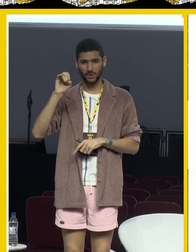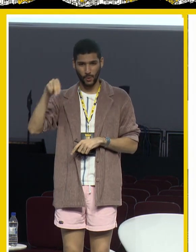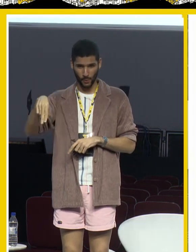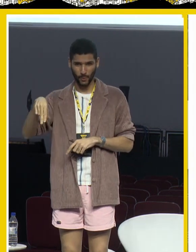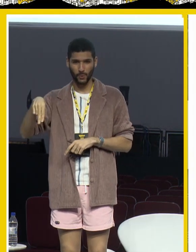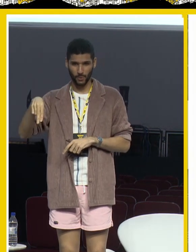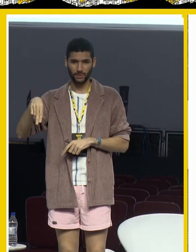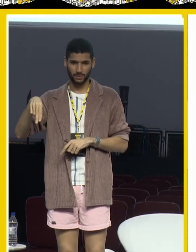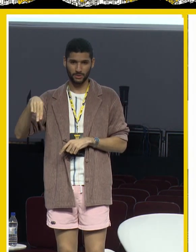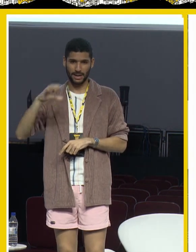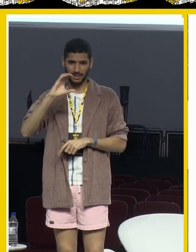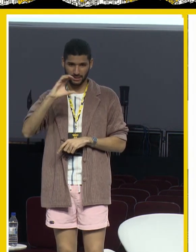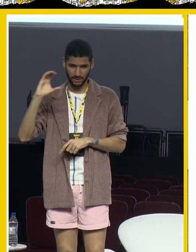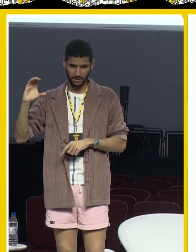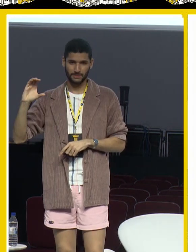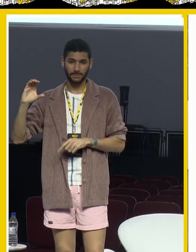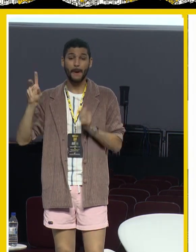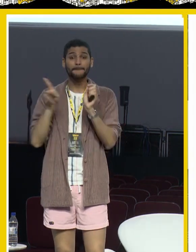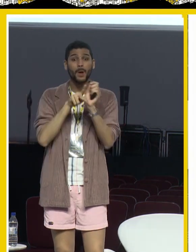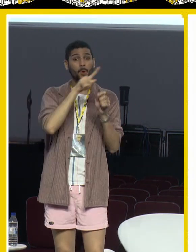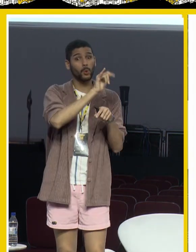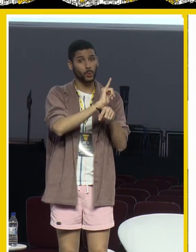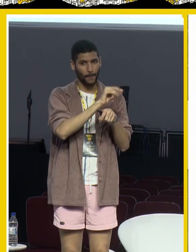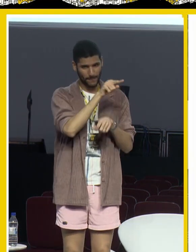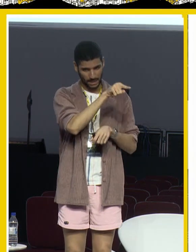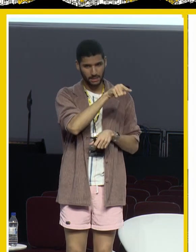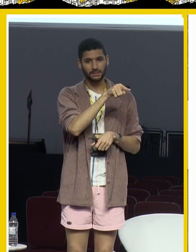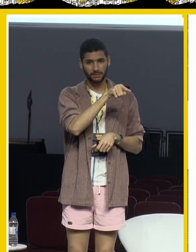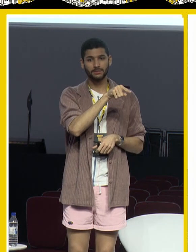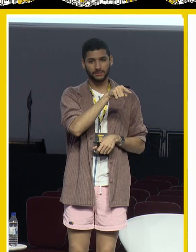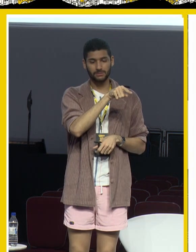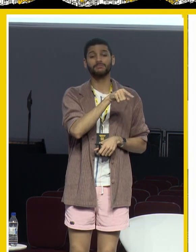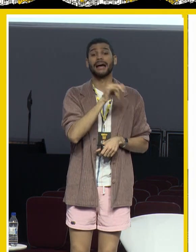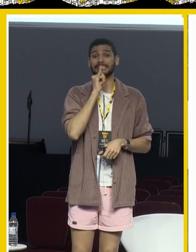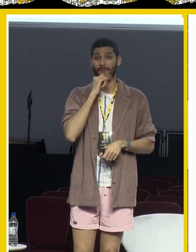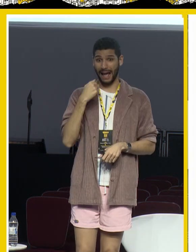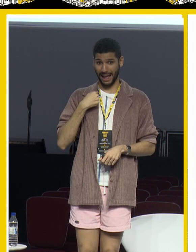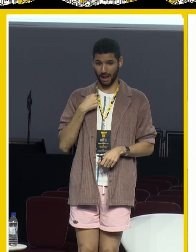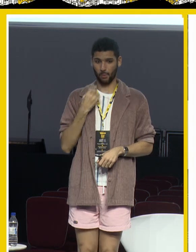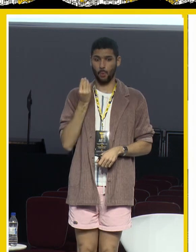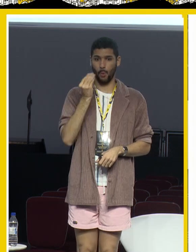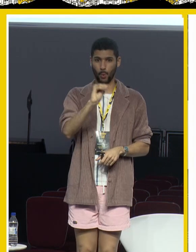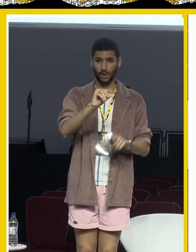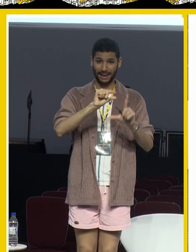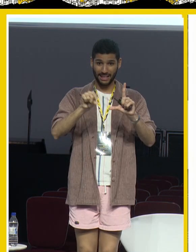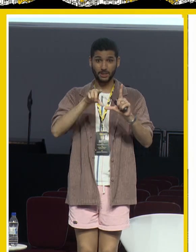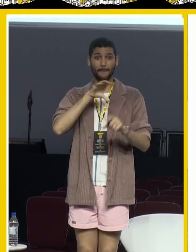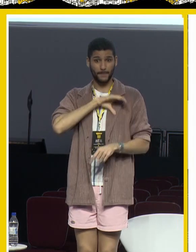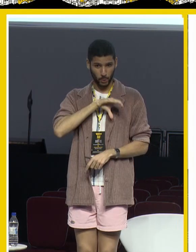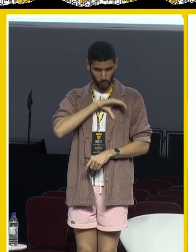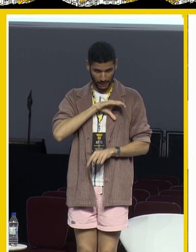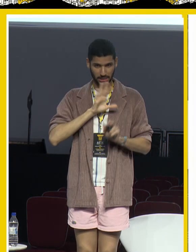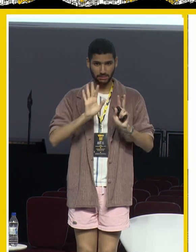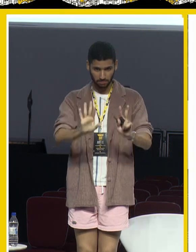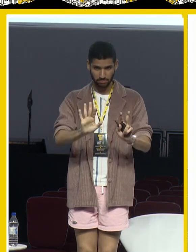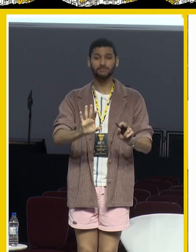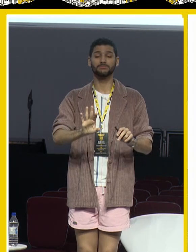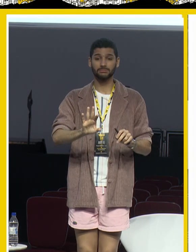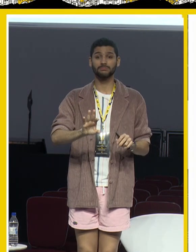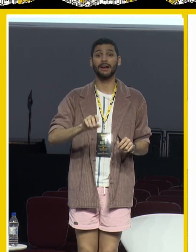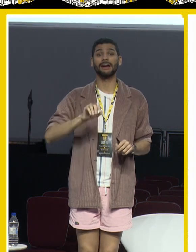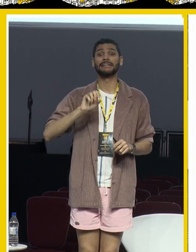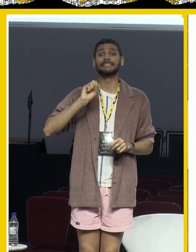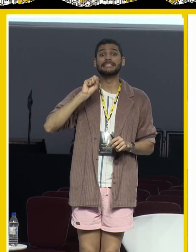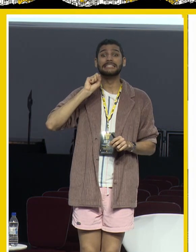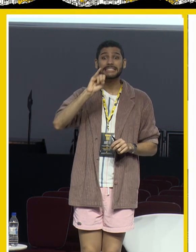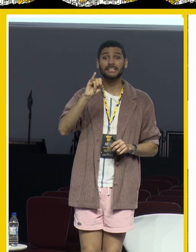depois teve a questão do closed caption que próprio no youtube e se essa é uma ferramenta que já tem antigamente